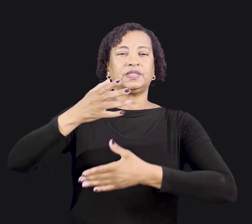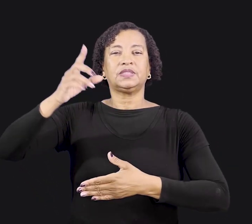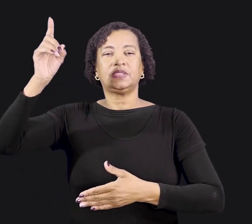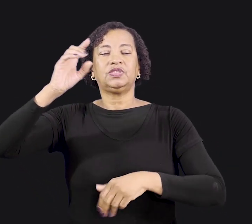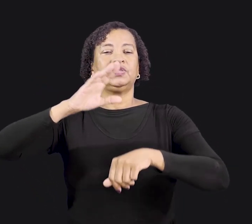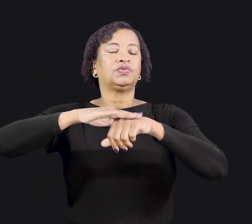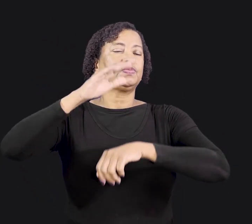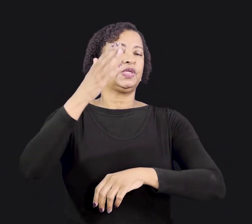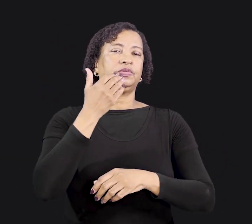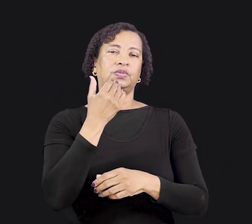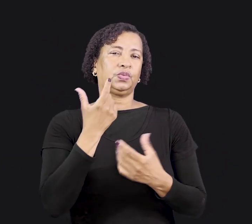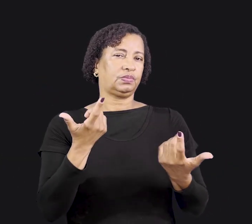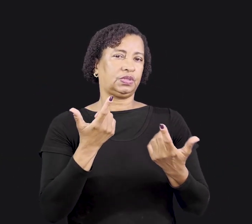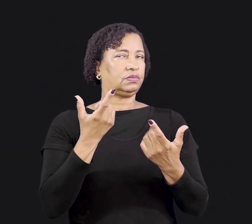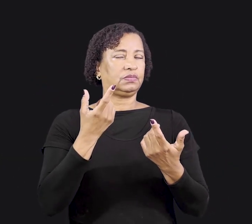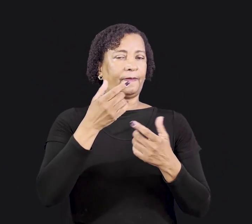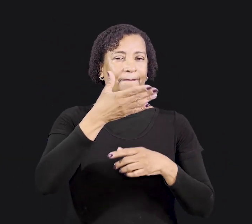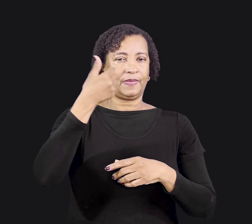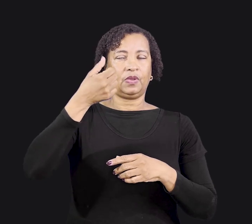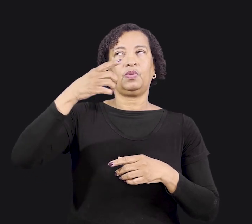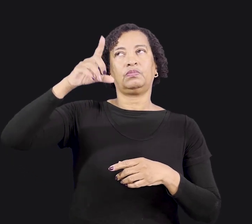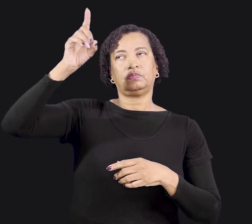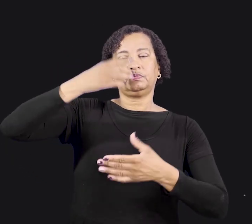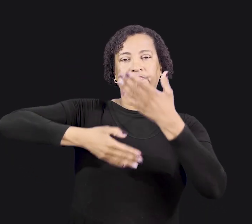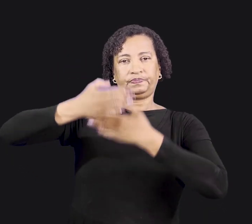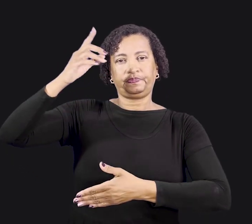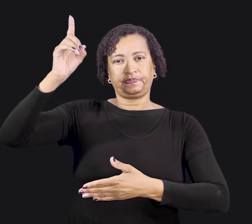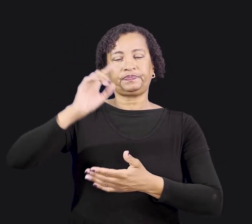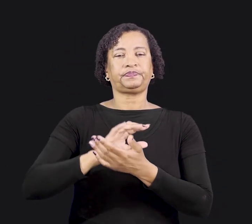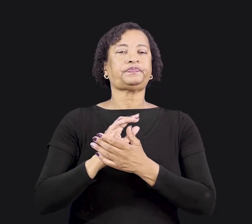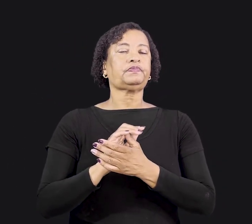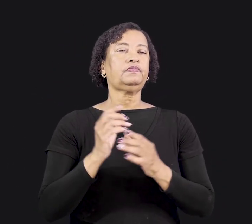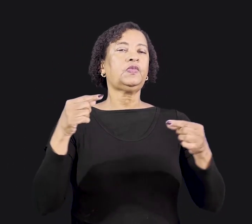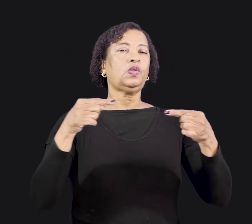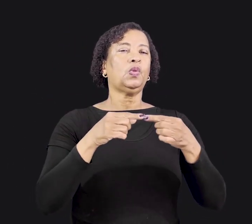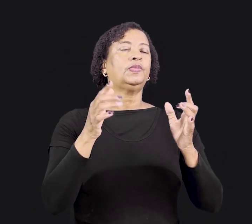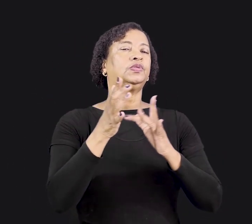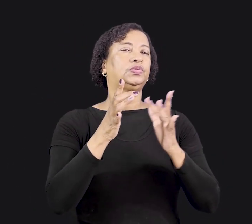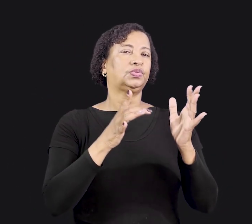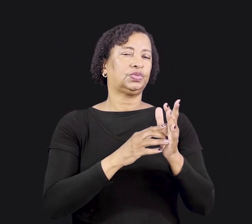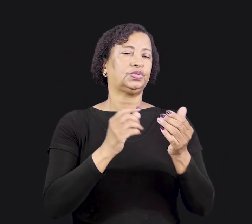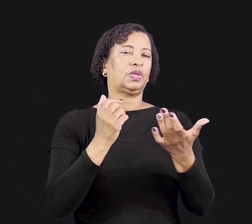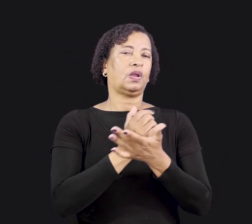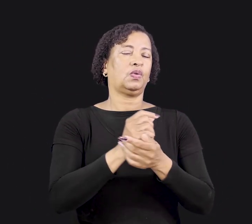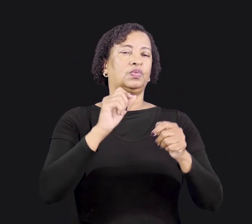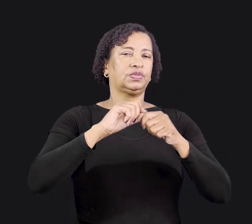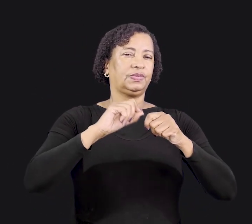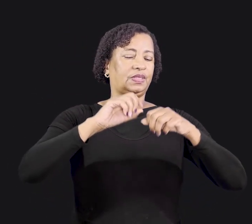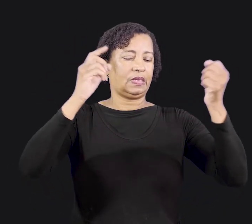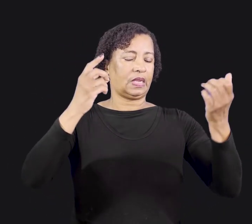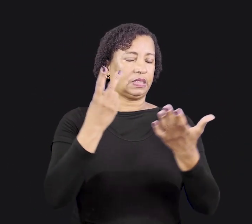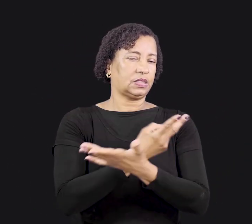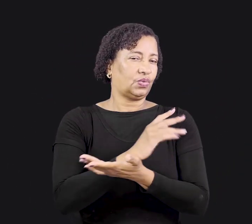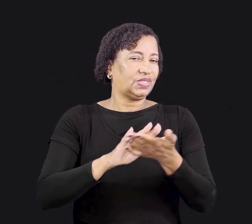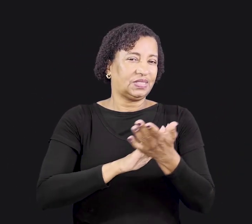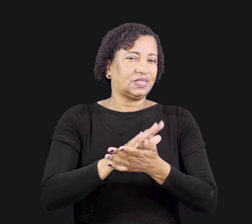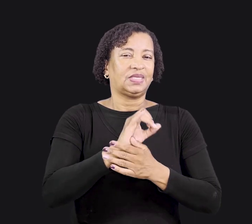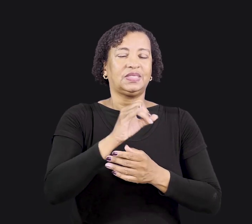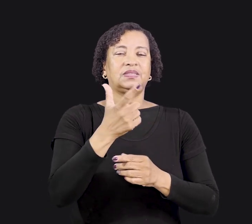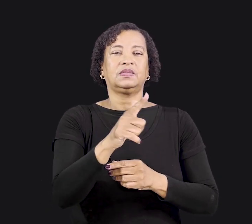disciplina espiritual dinâmica. De acordo com Jesus, alguns milagres não acontecem se não houver muita oração e jejum. O jejum é uma